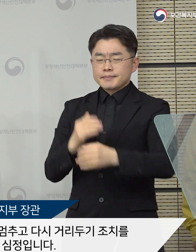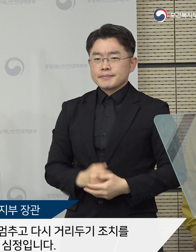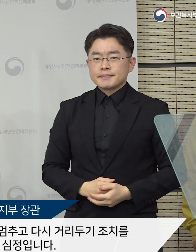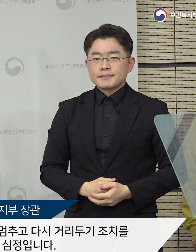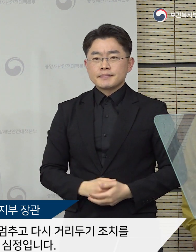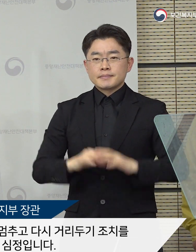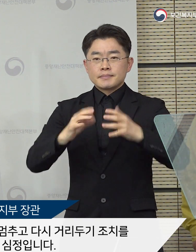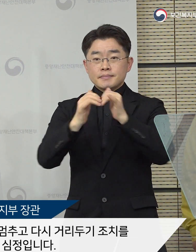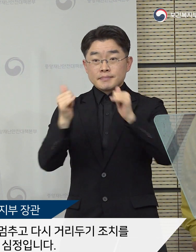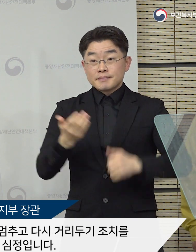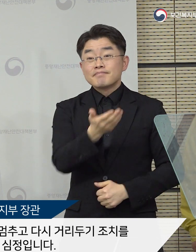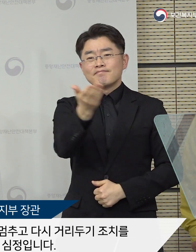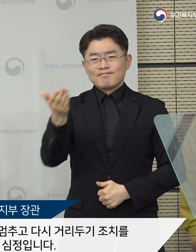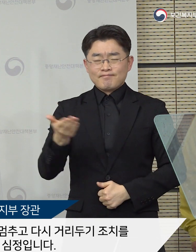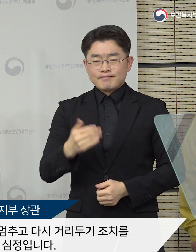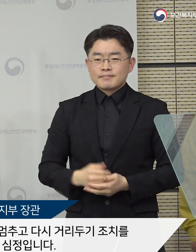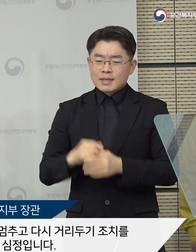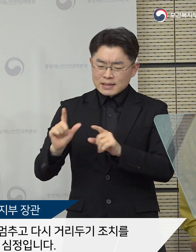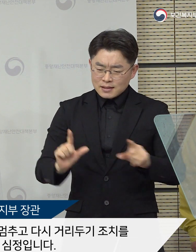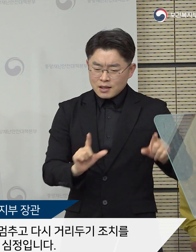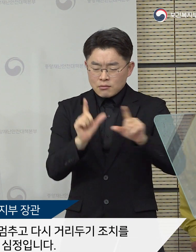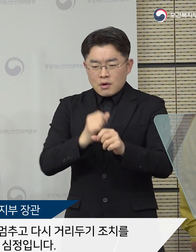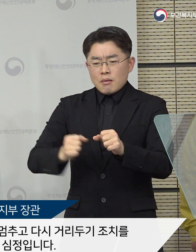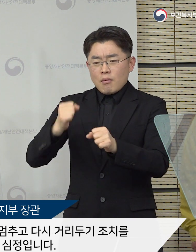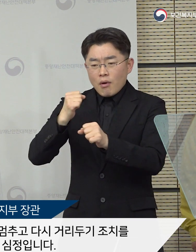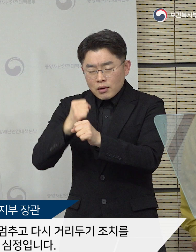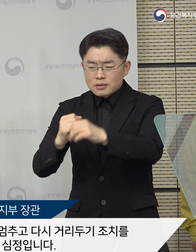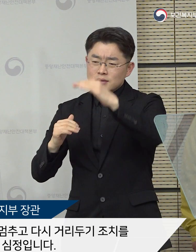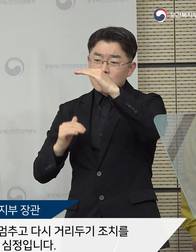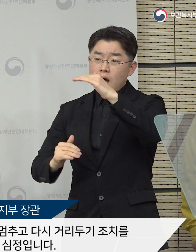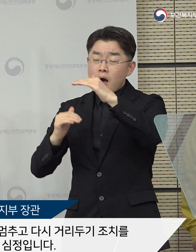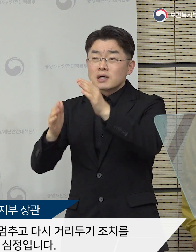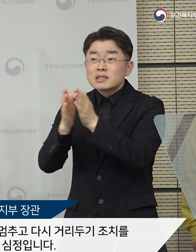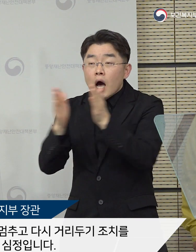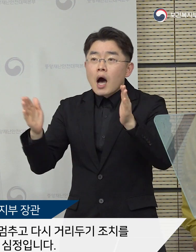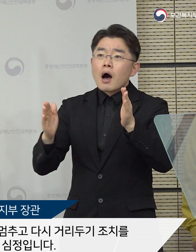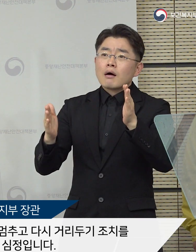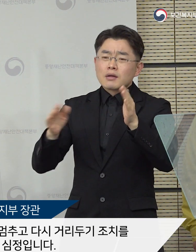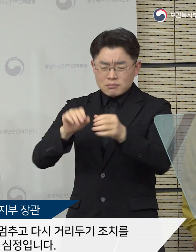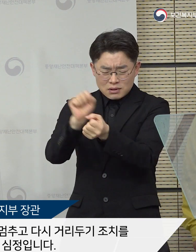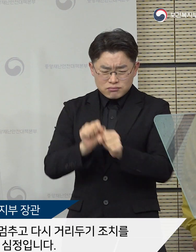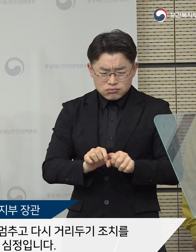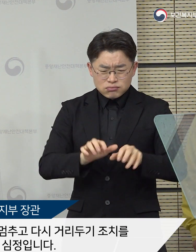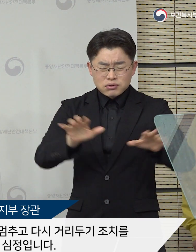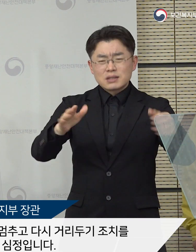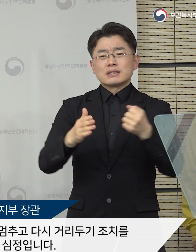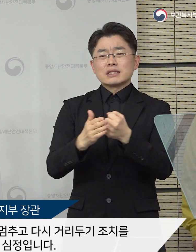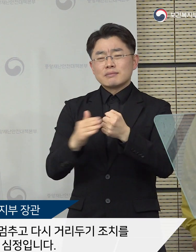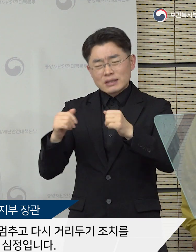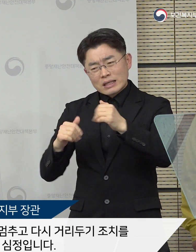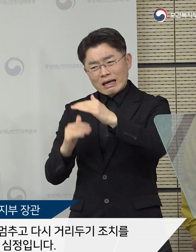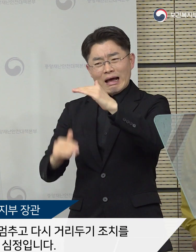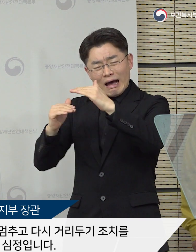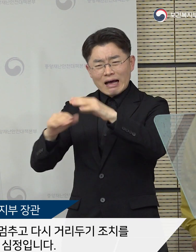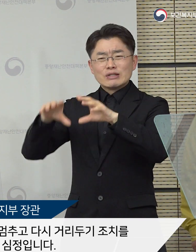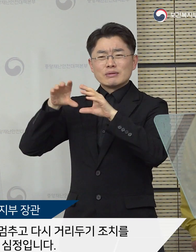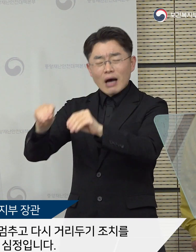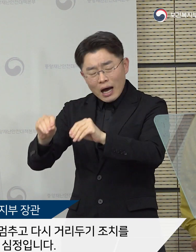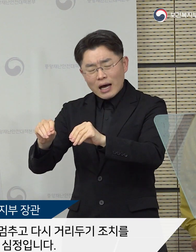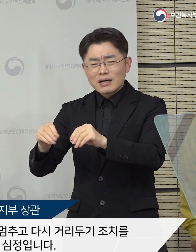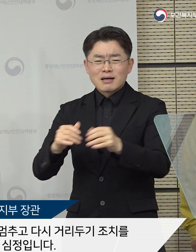여러분, 어렵게 시작한 일상 회복을 잠시 멈추고 다시 거리두기 조치를 강화하게 되어